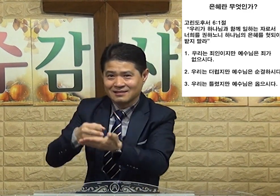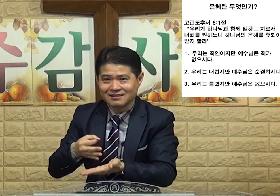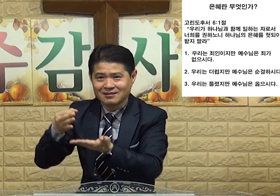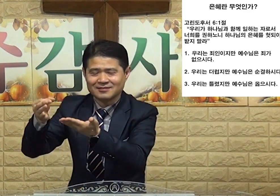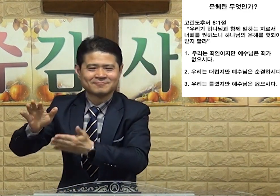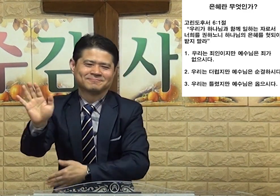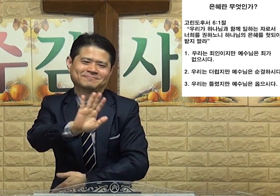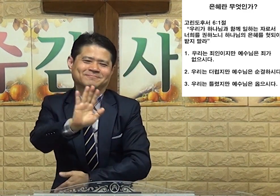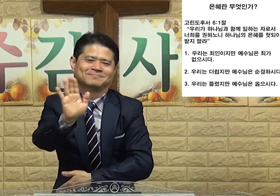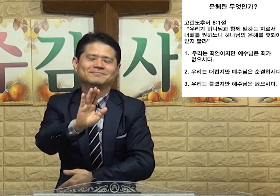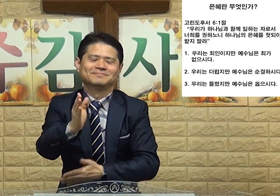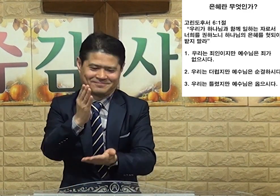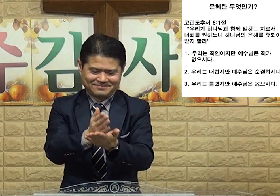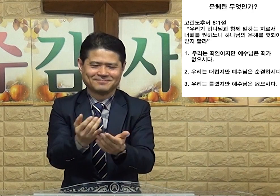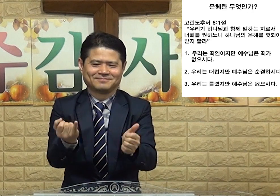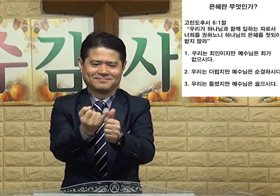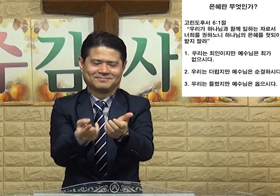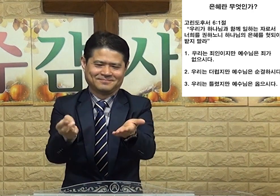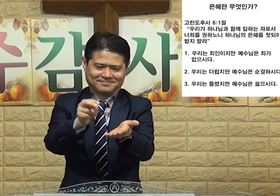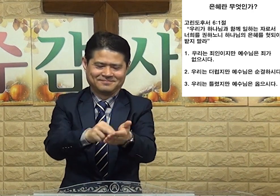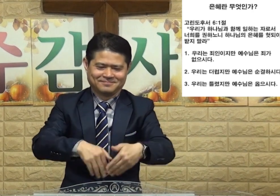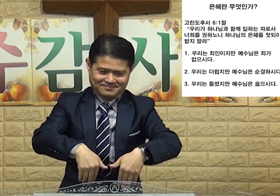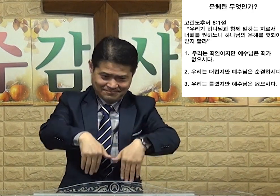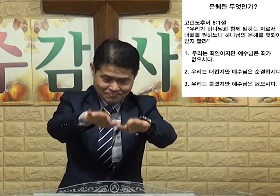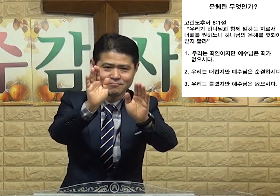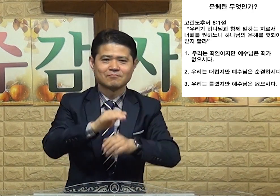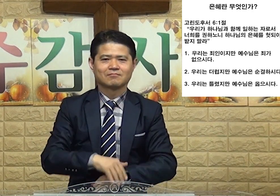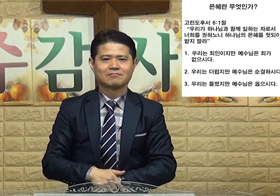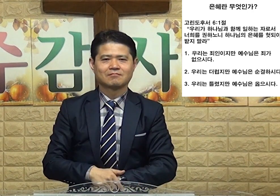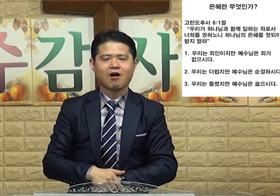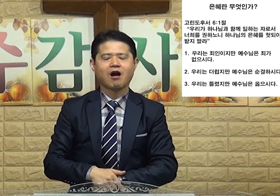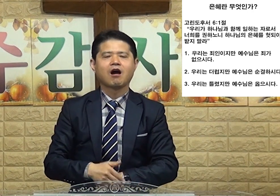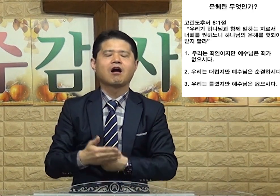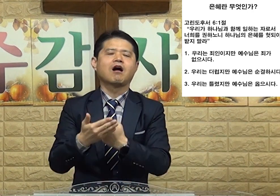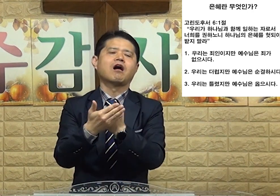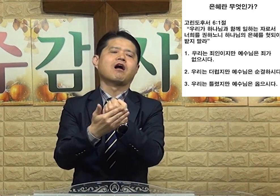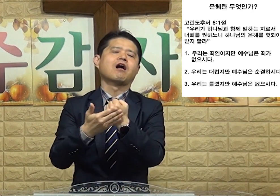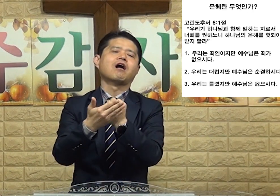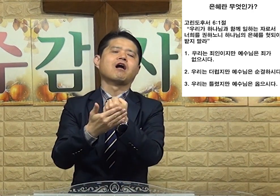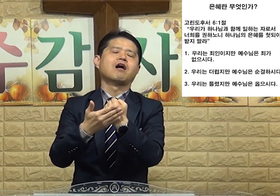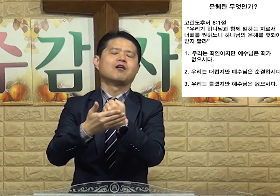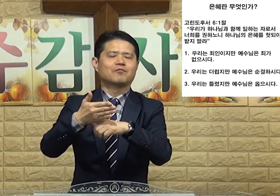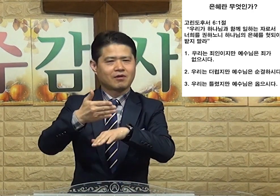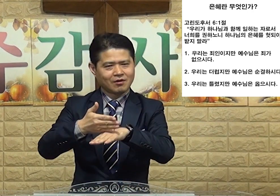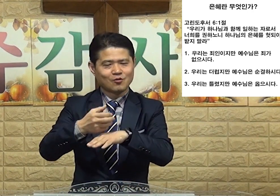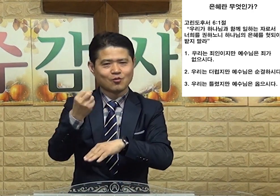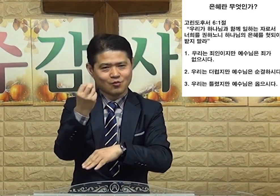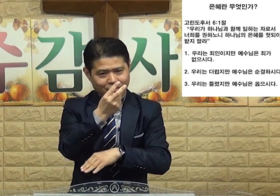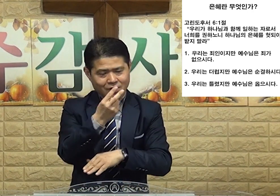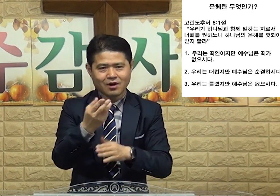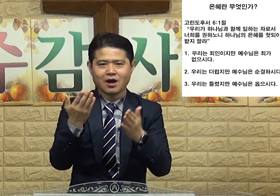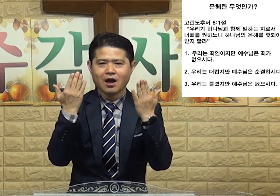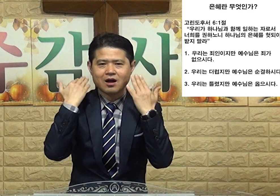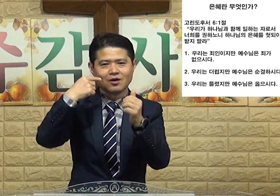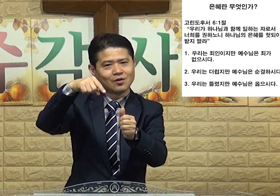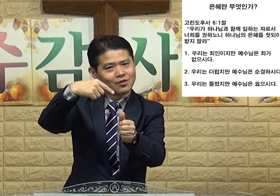모아서 부모님께 다 드릴게요. 이게 아니고요. 함께 결혼해서 잘 살면 끝이라는 것입니다. 그 은혜에 감사하고,